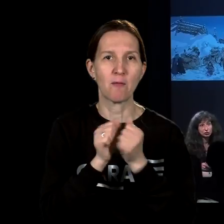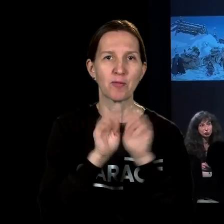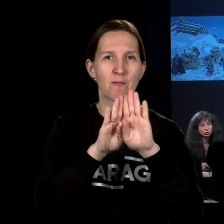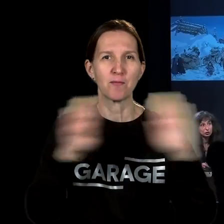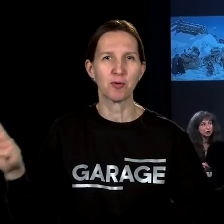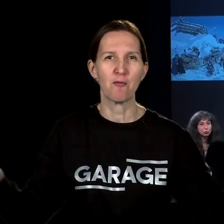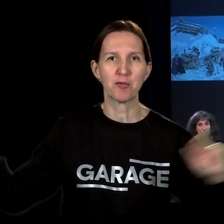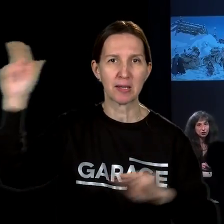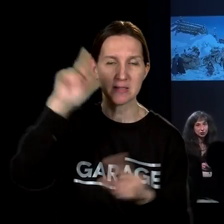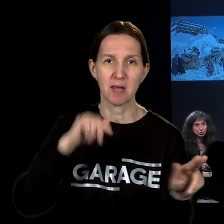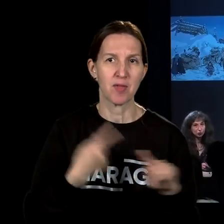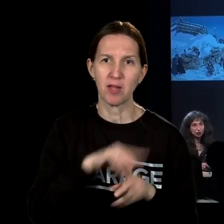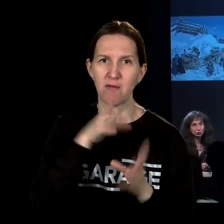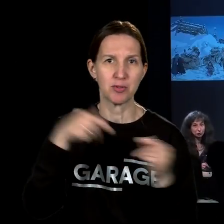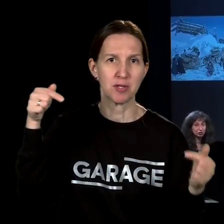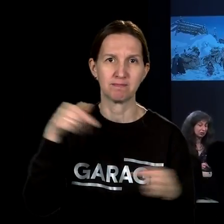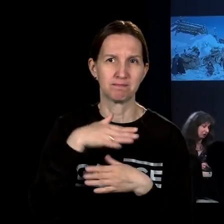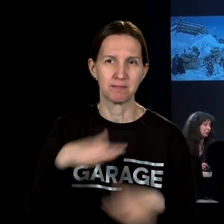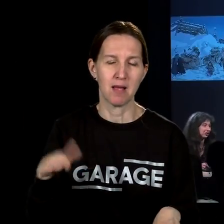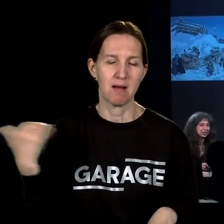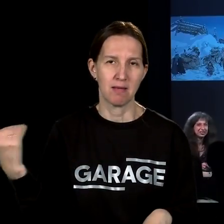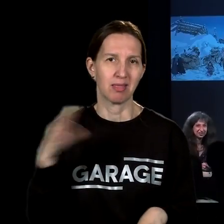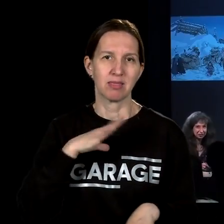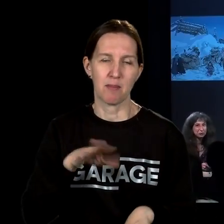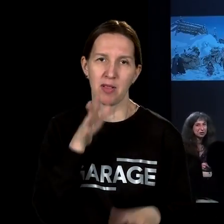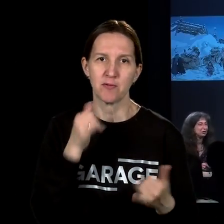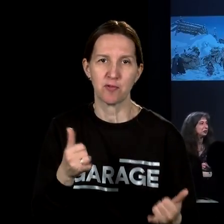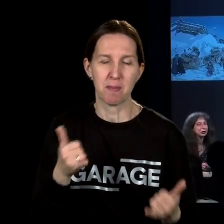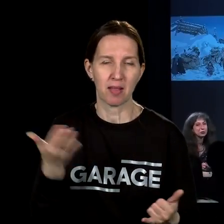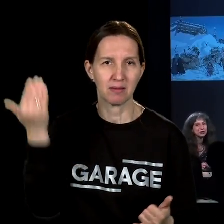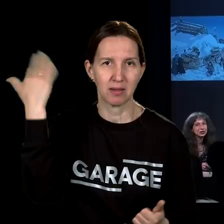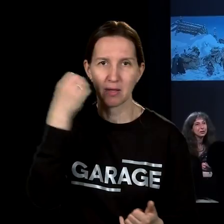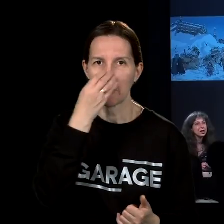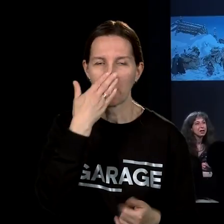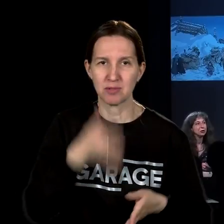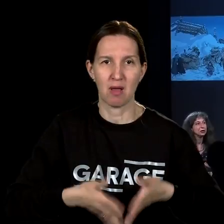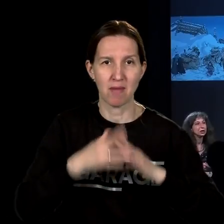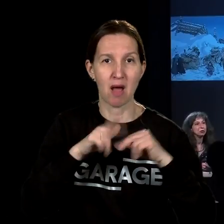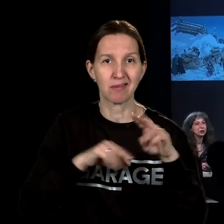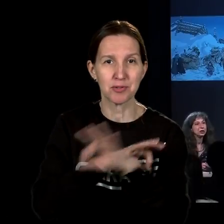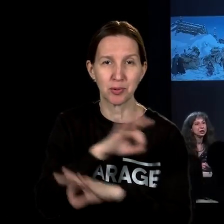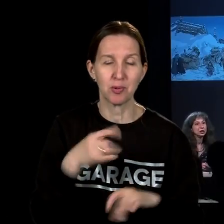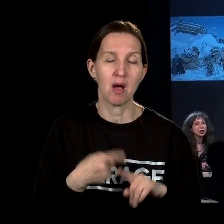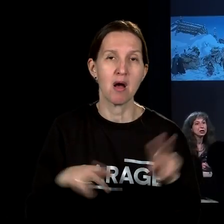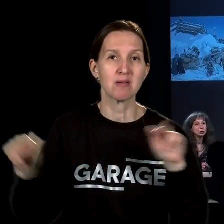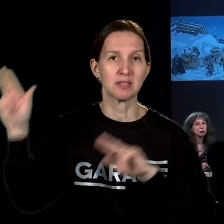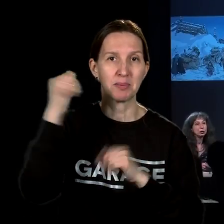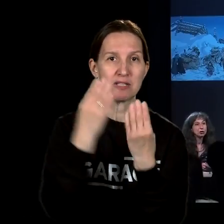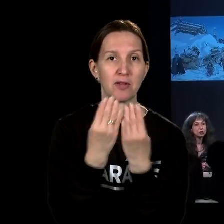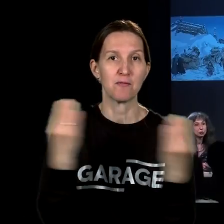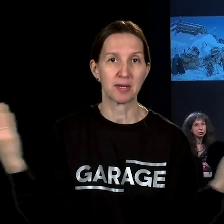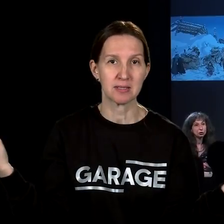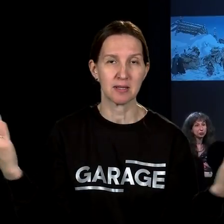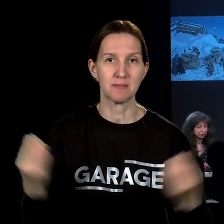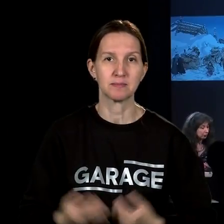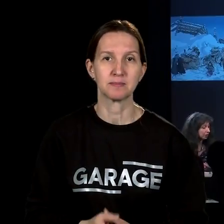огромные, чего ни японская архитектура, ни современная того времени не предполагала. Вот эти самые фрески, которые были